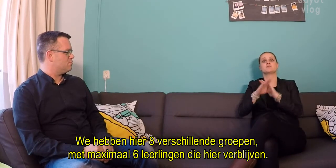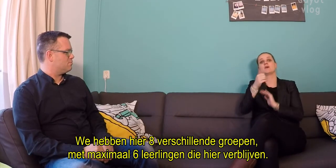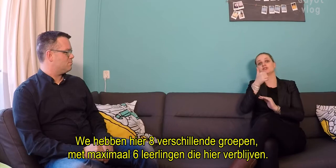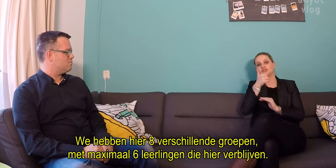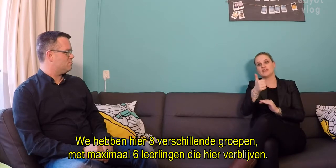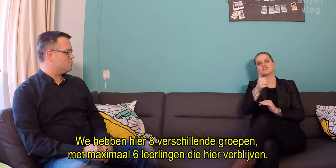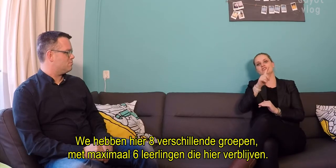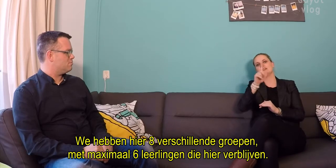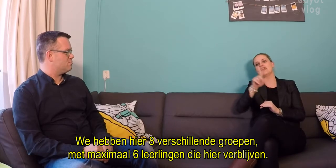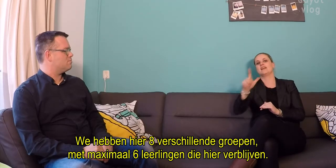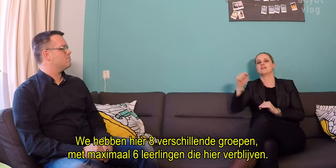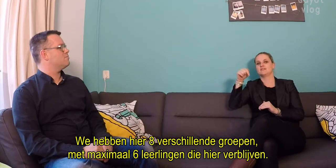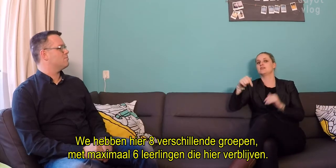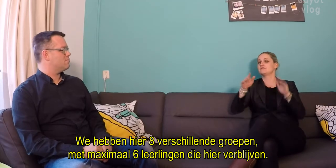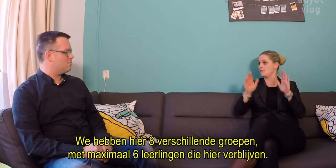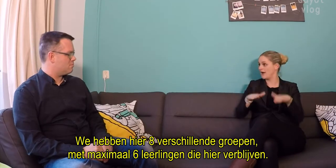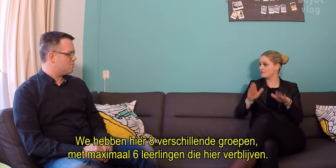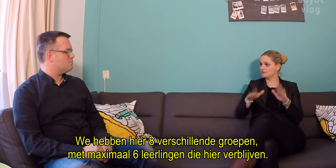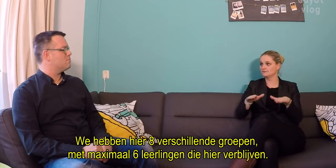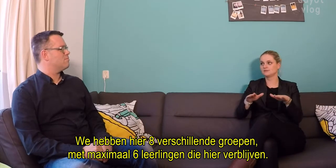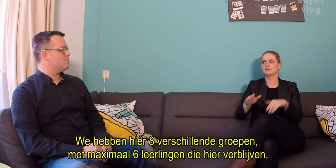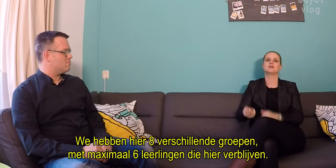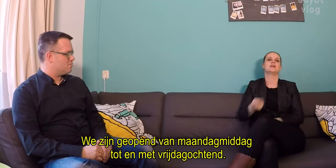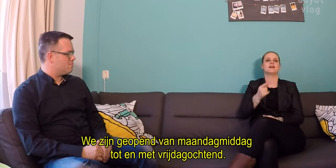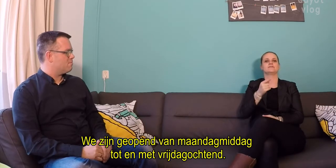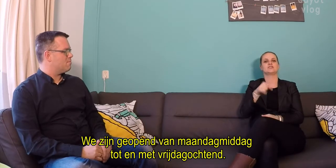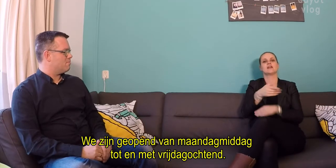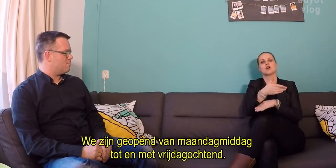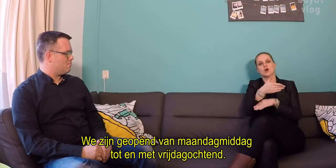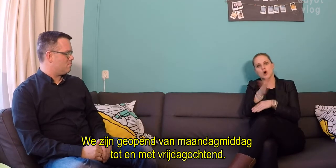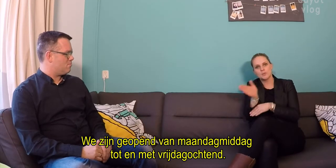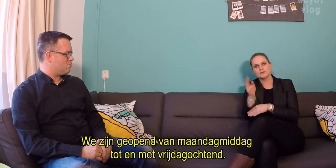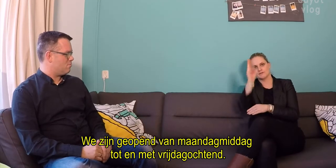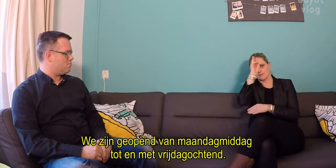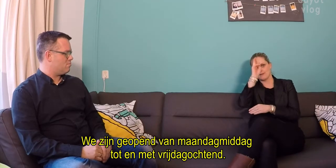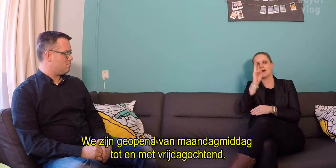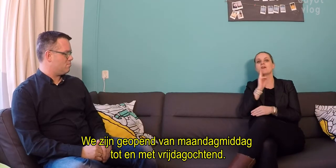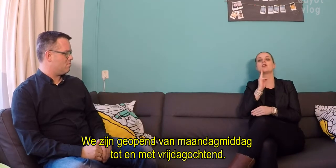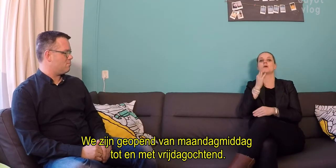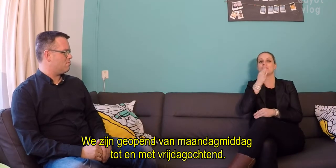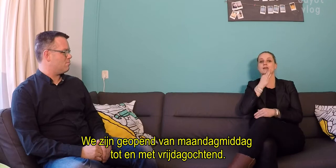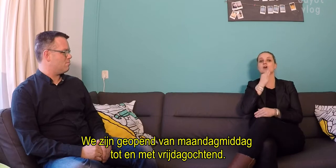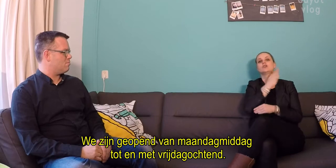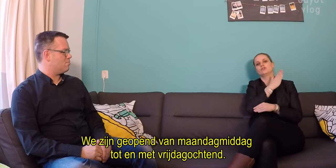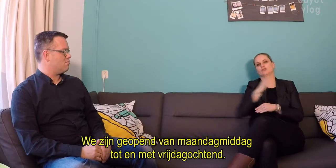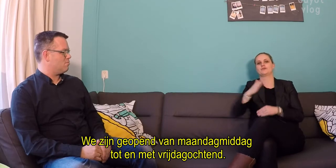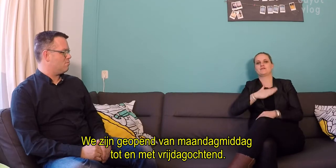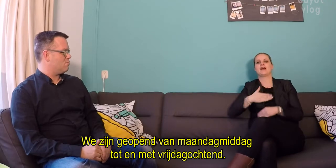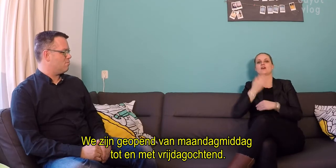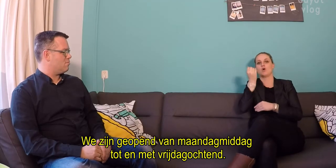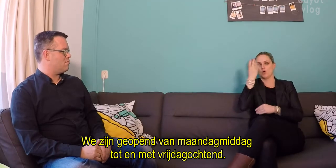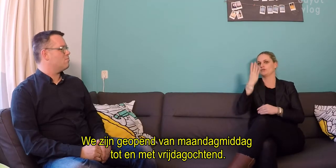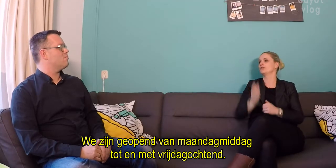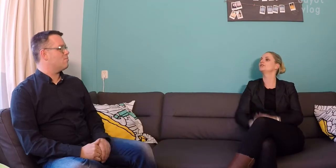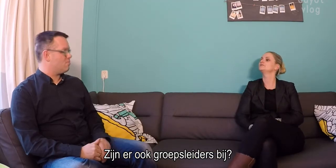maximaal 6 leerlingen die hier verblijven. En we zijn geopend van maandagmiddag tot vrijdagochtend.